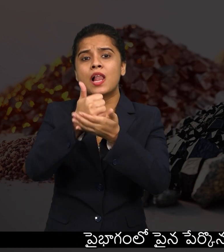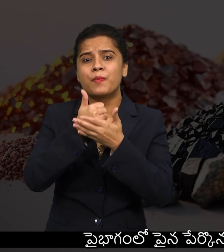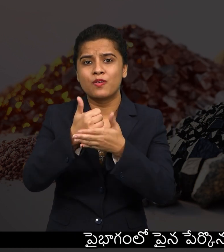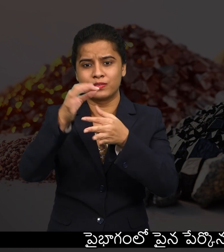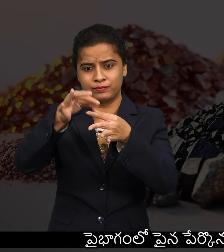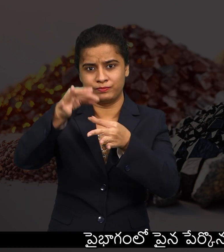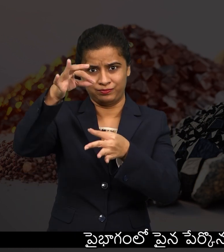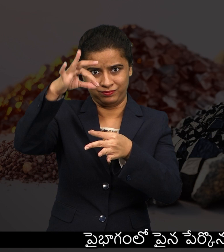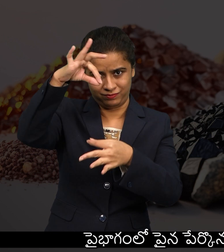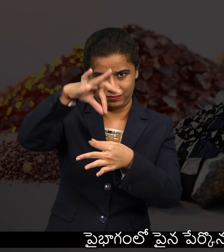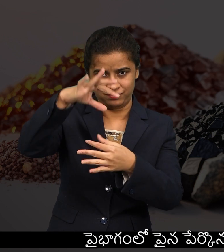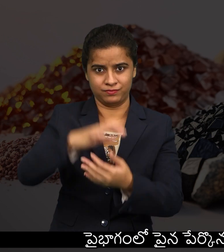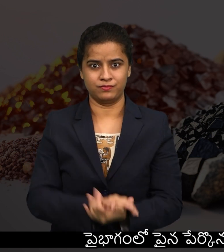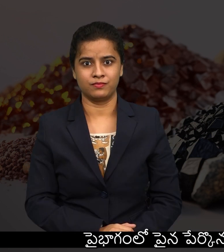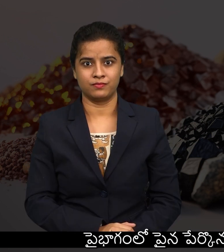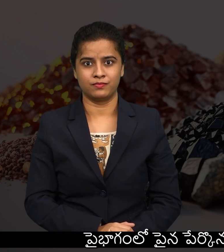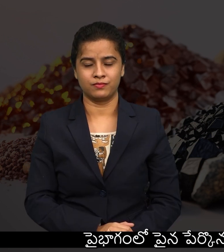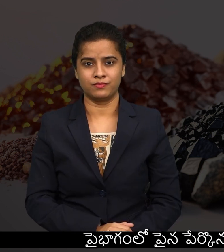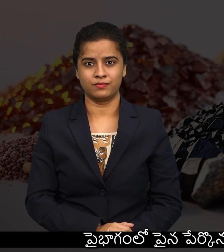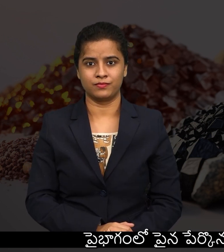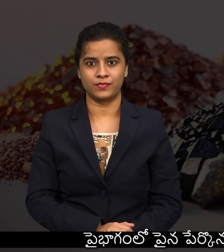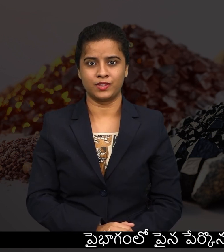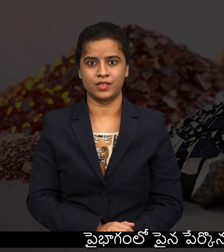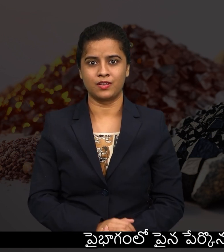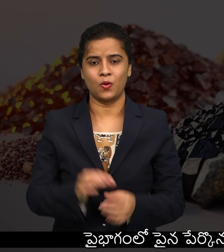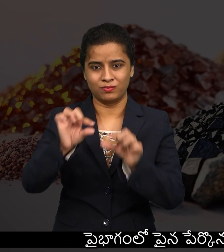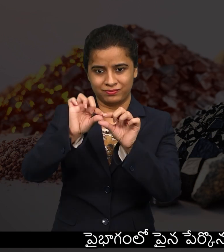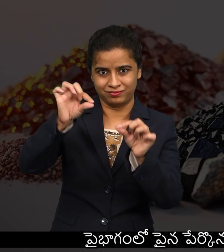లోహాల నమూనాను పట్టుకోండి.